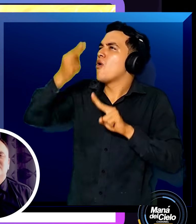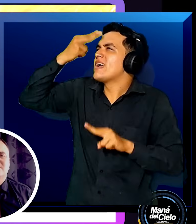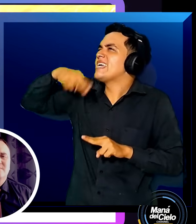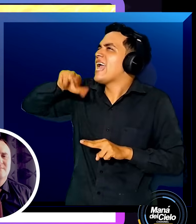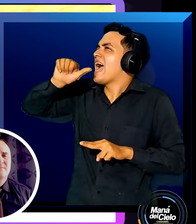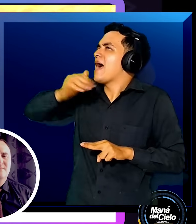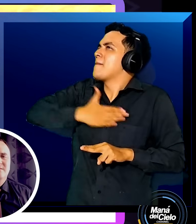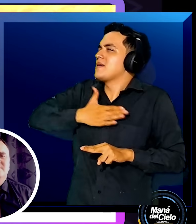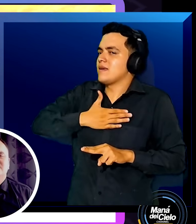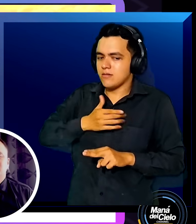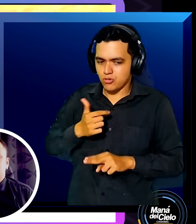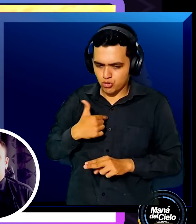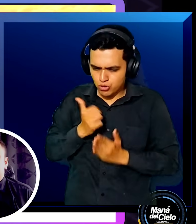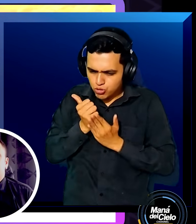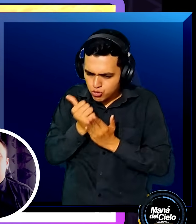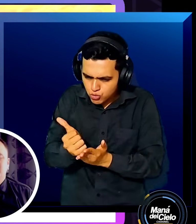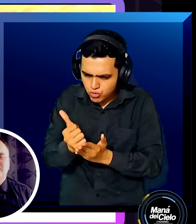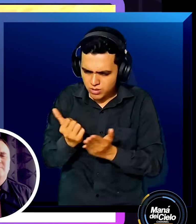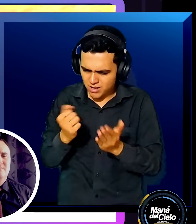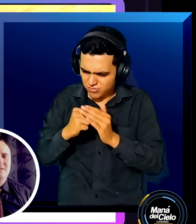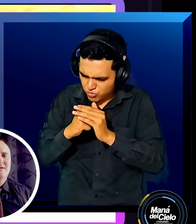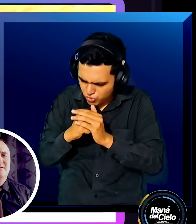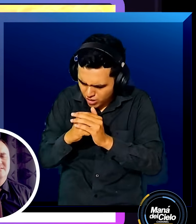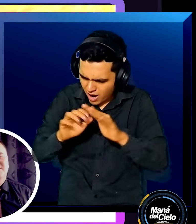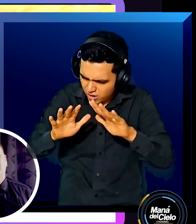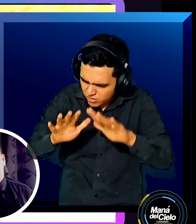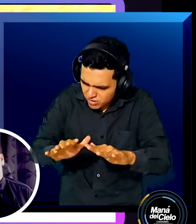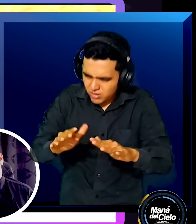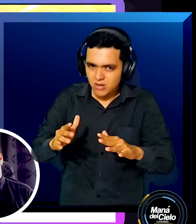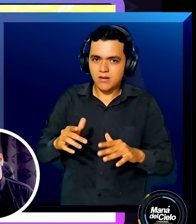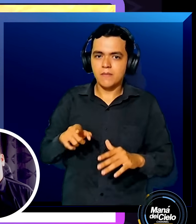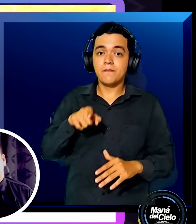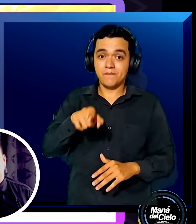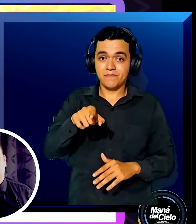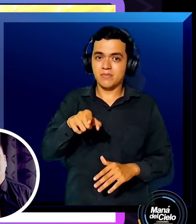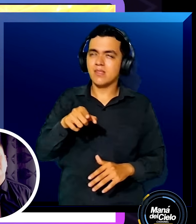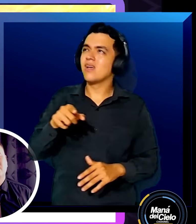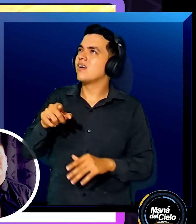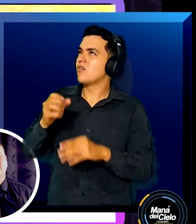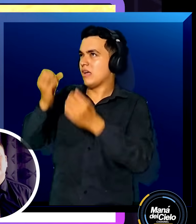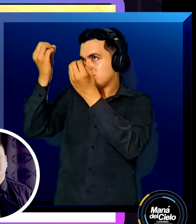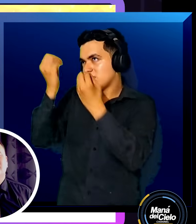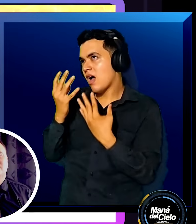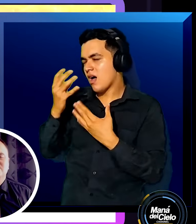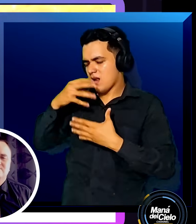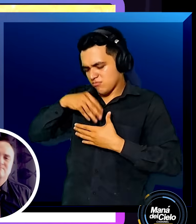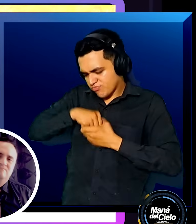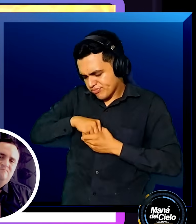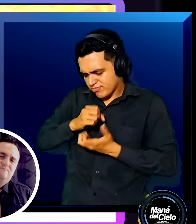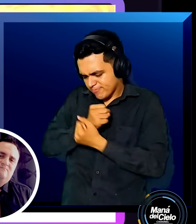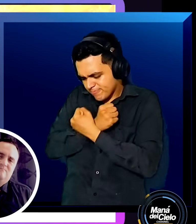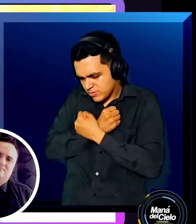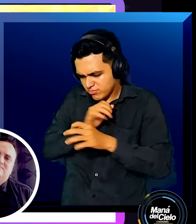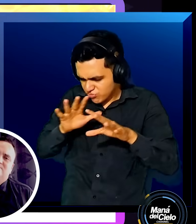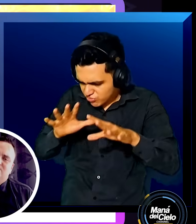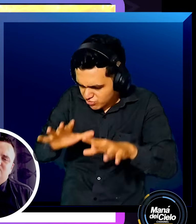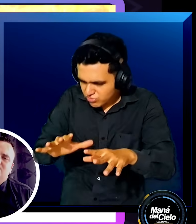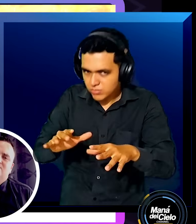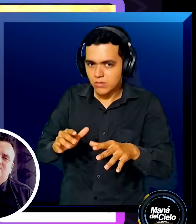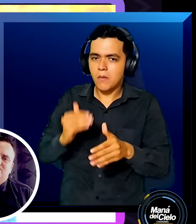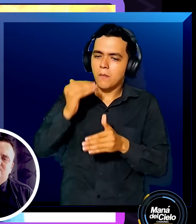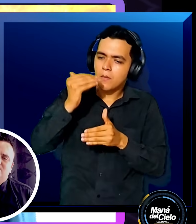milagro. Bueno, y comenzamos a orar, comenzamos a clamar, le conseguimos ropa, ya comenzó a ir dejando poco a